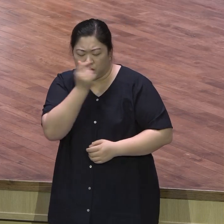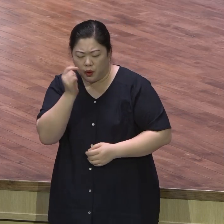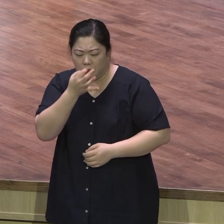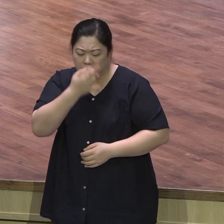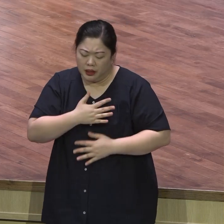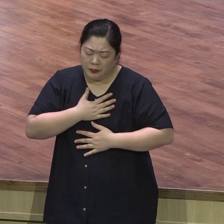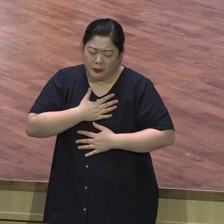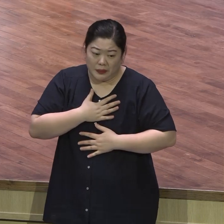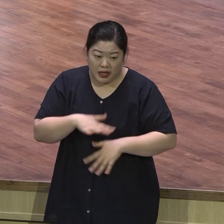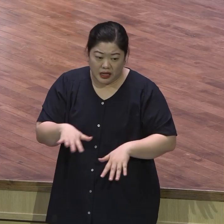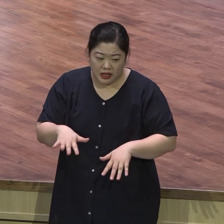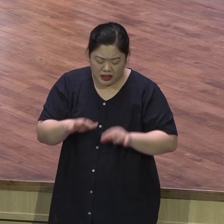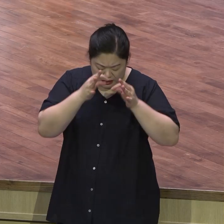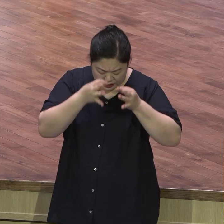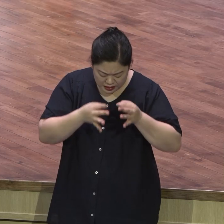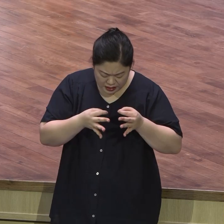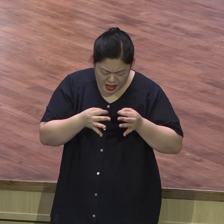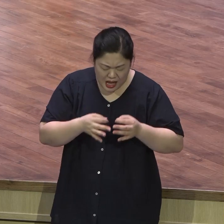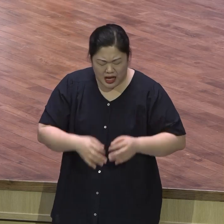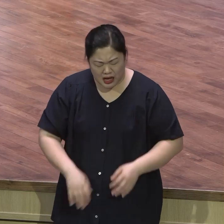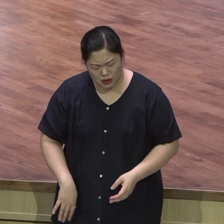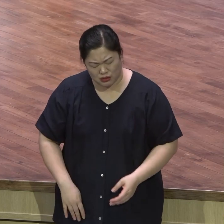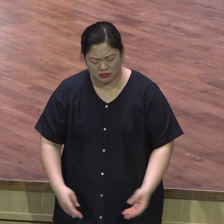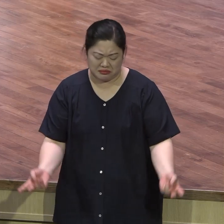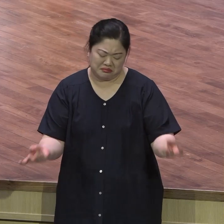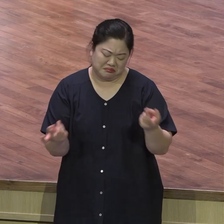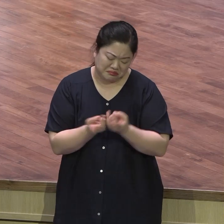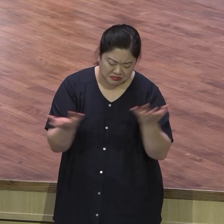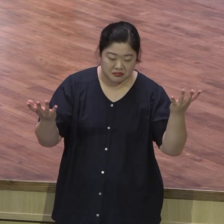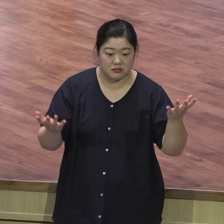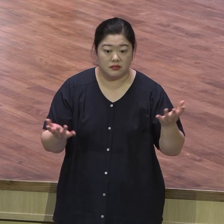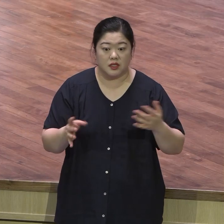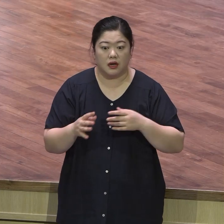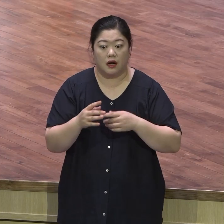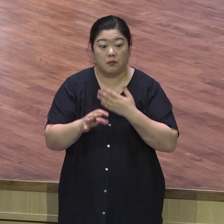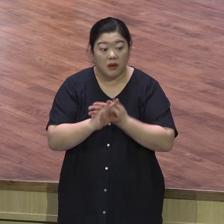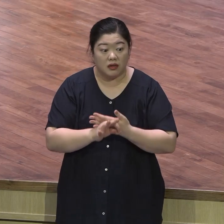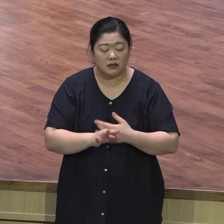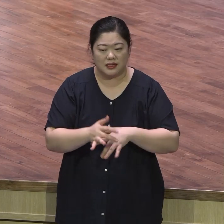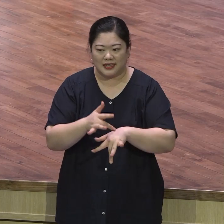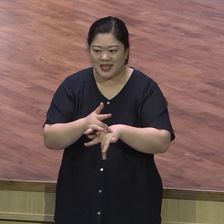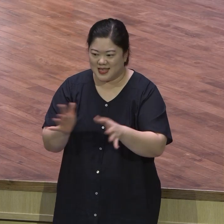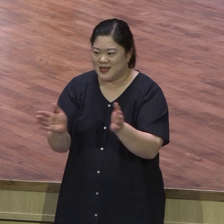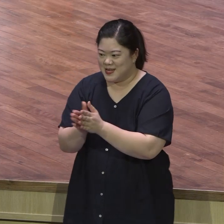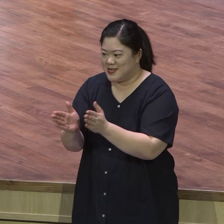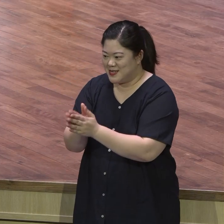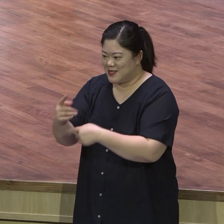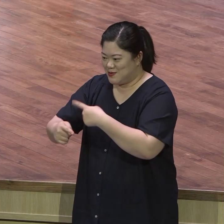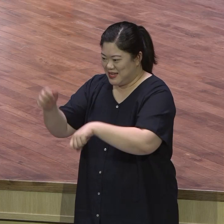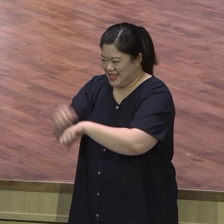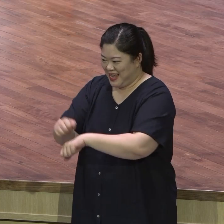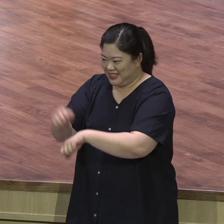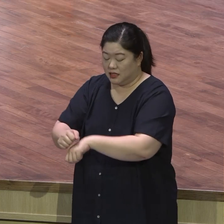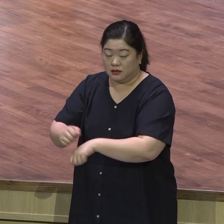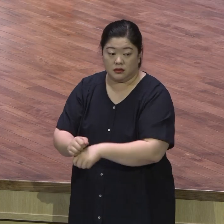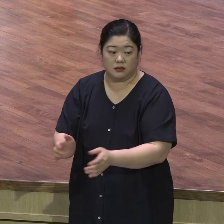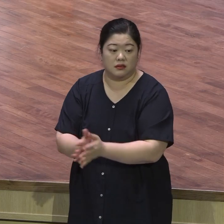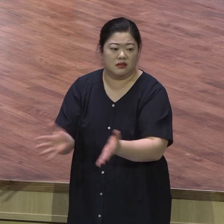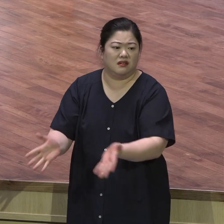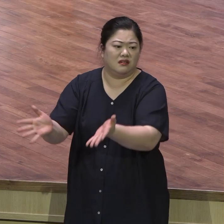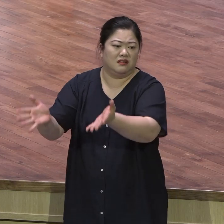이거 바라보면 또 속습니다 대부분 사단이 니가 니 머리도 나쁜 니가 게으른